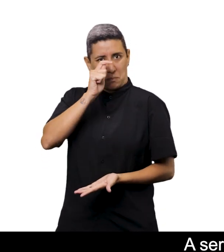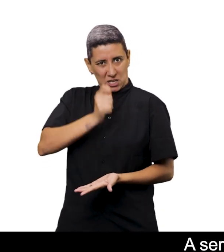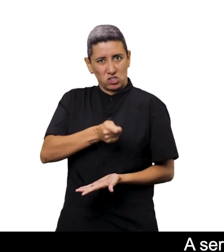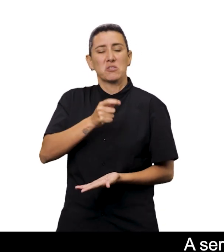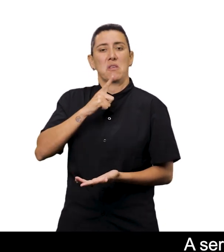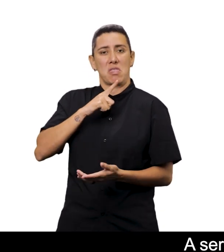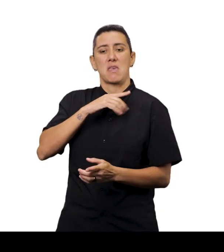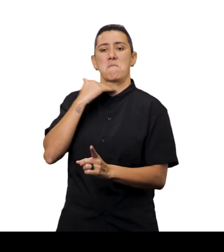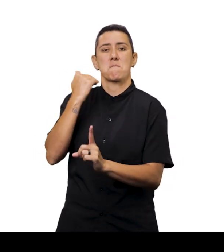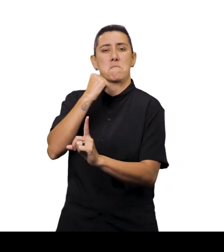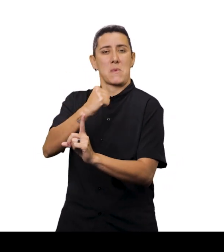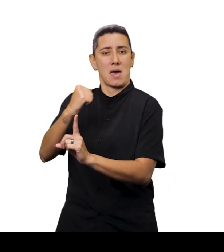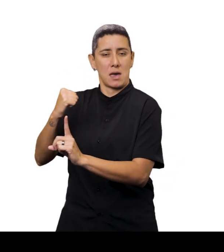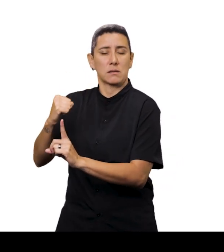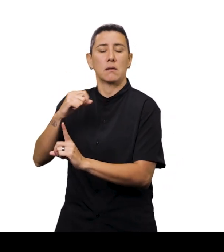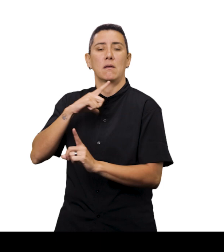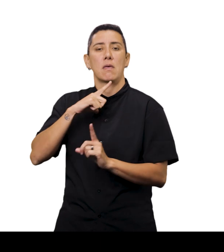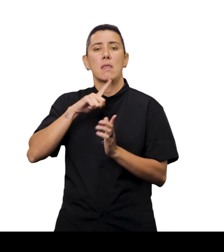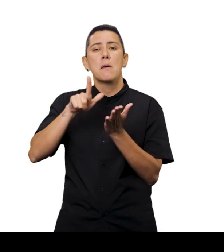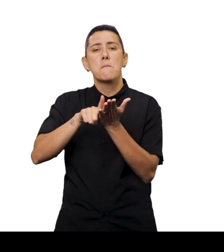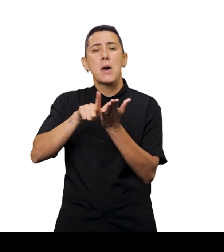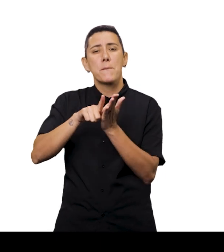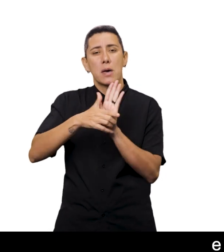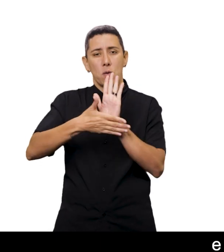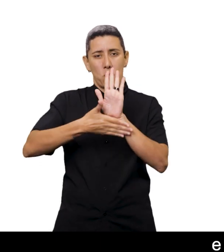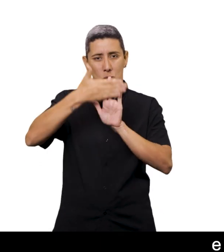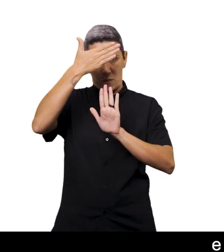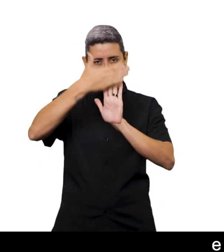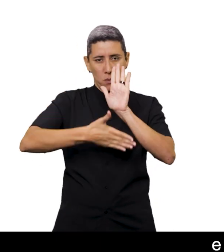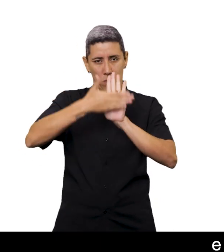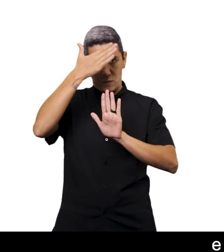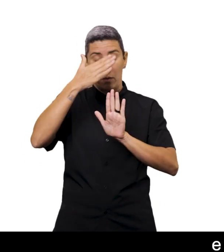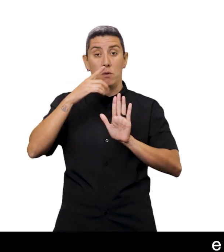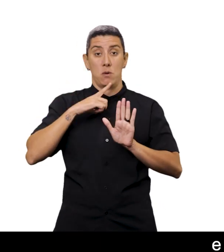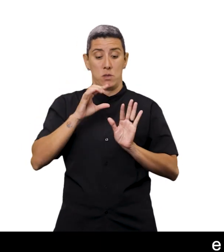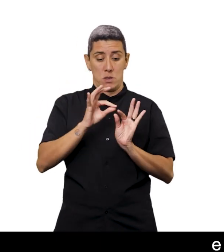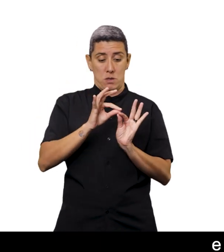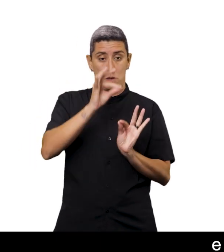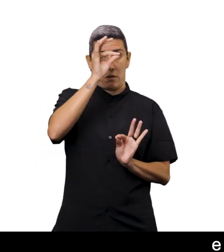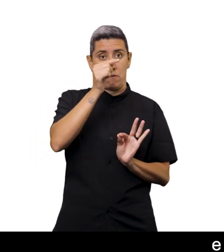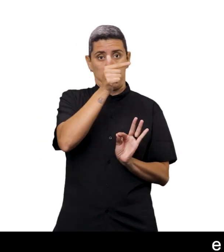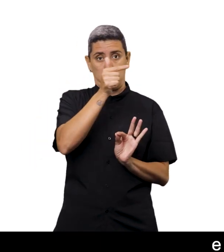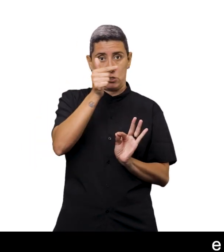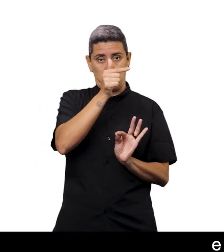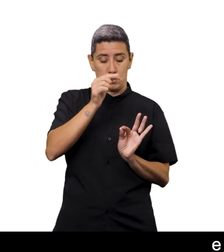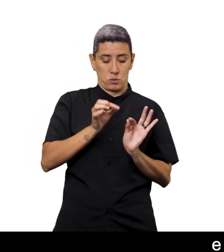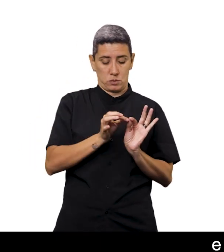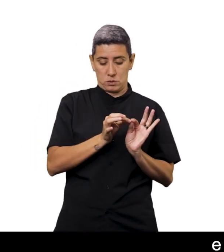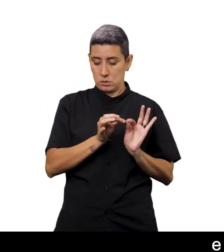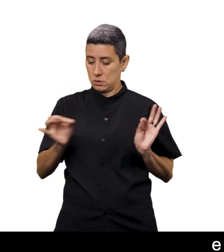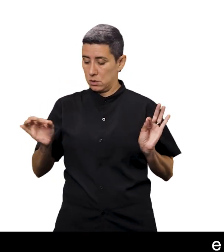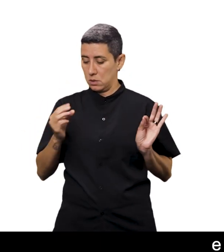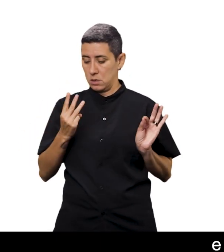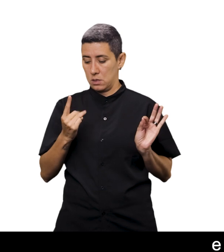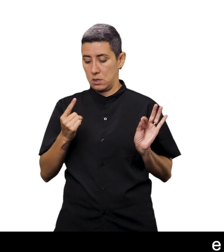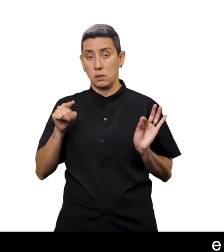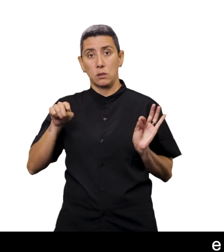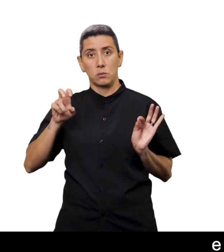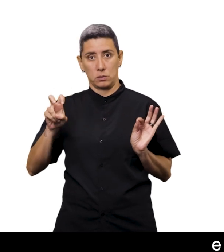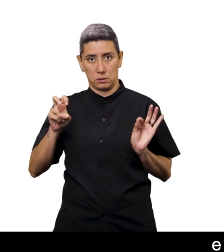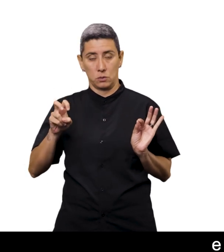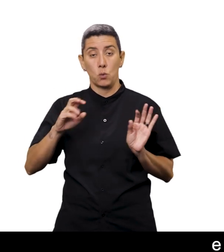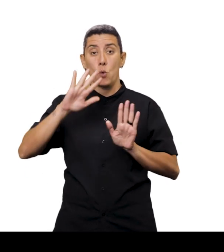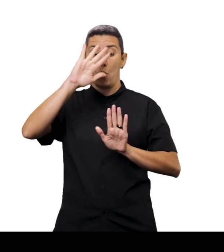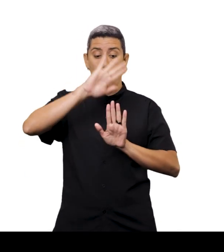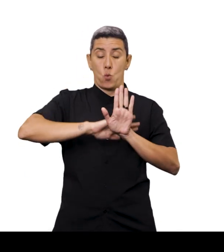de 2010 e foi feita sobre papel e possui 22 centímetros de altura por 31,5